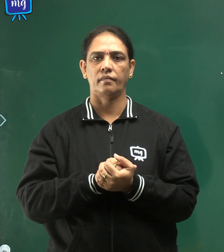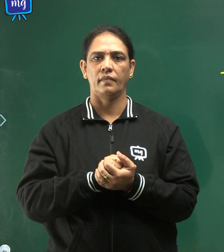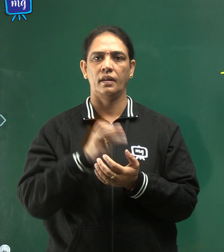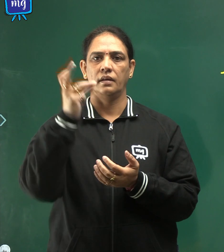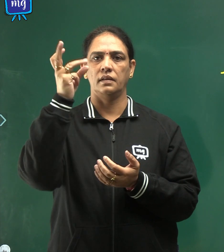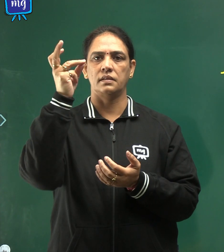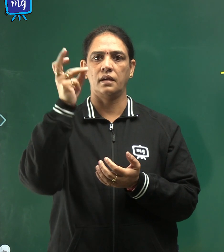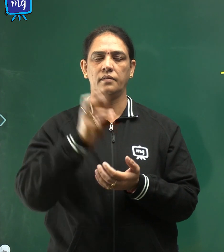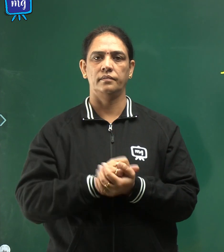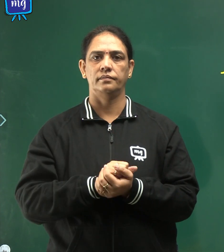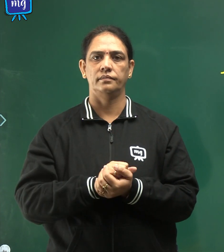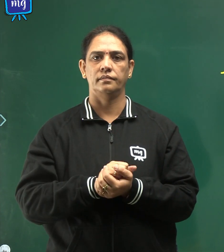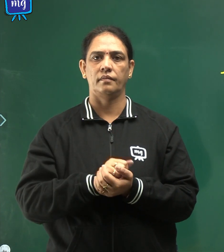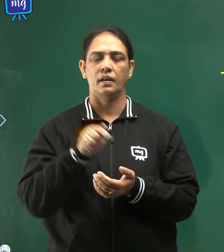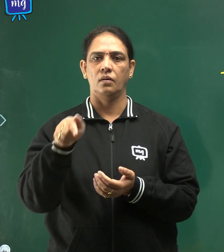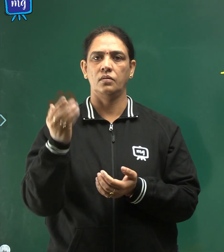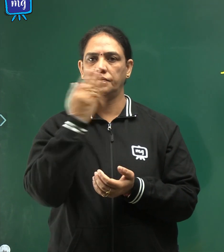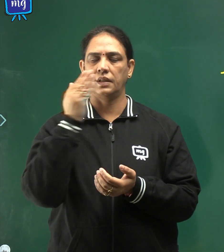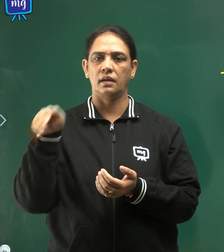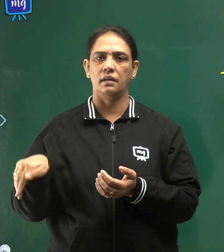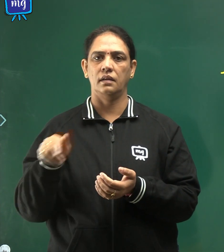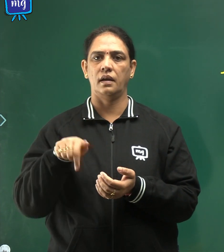तीसरा, उस विद्यार्थी ने